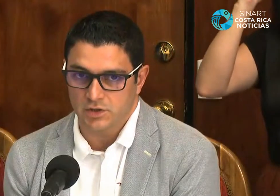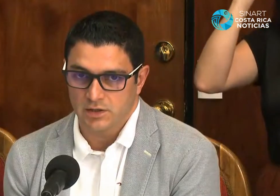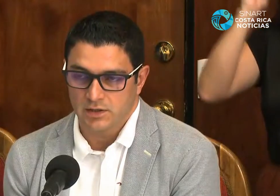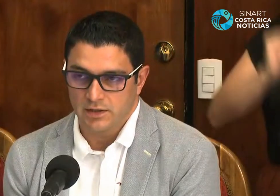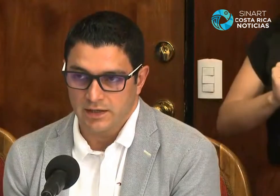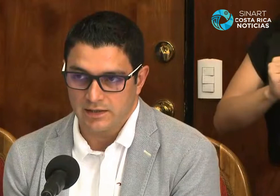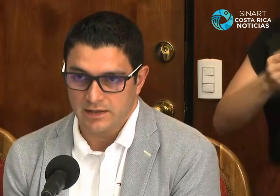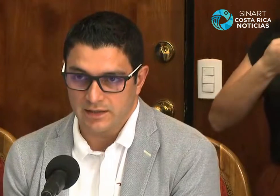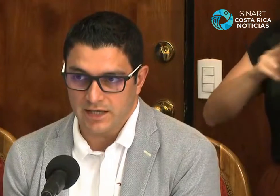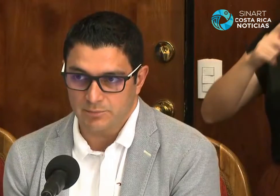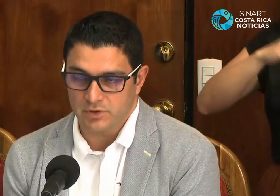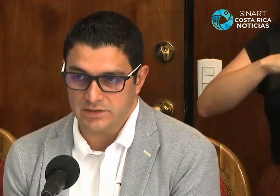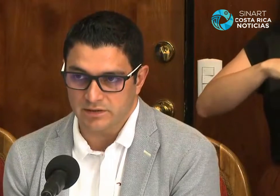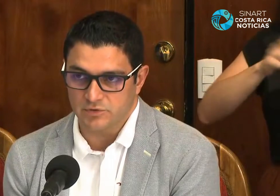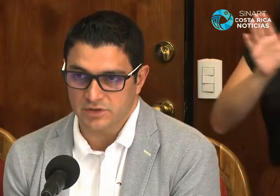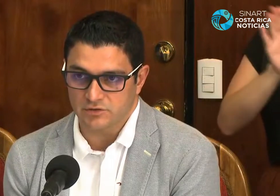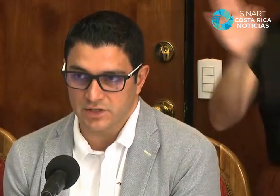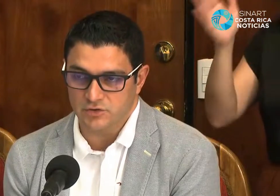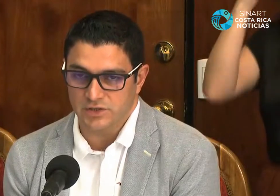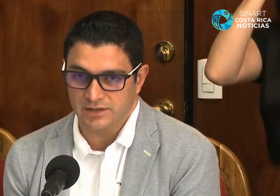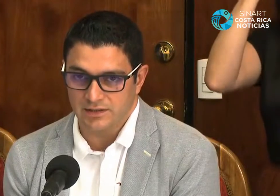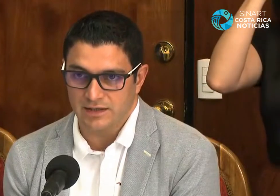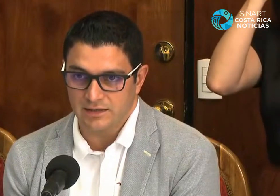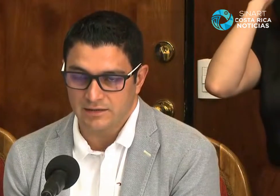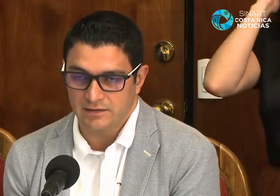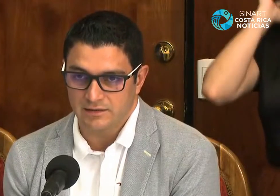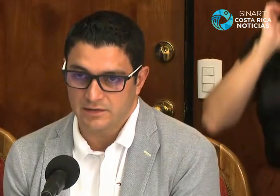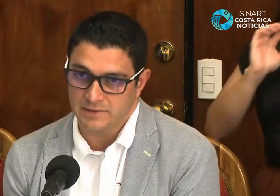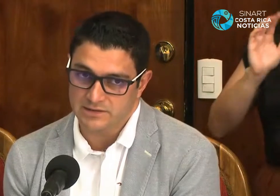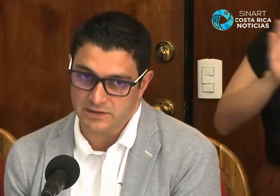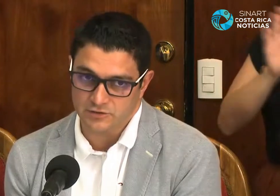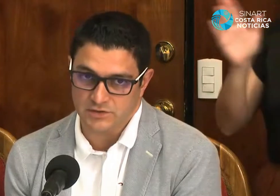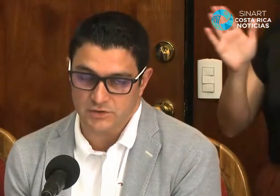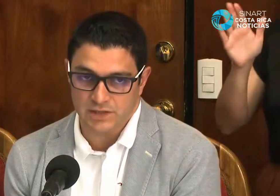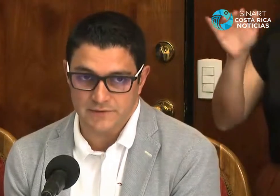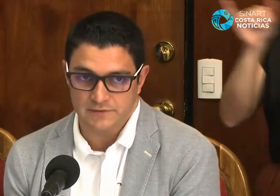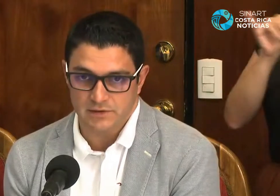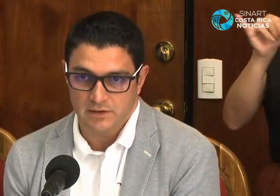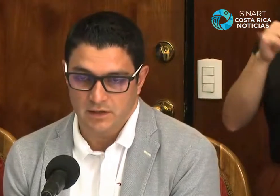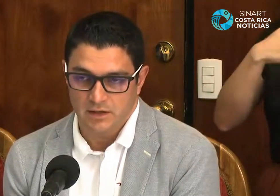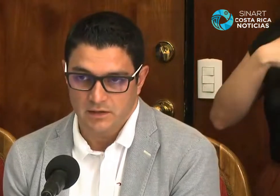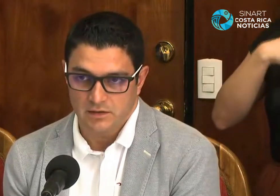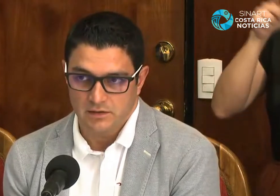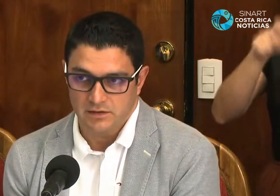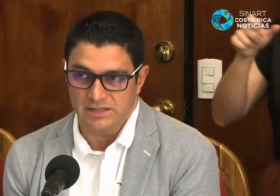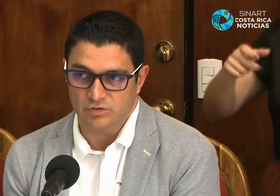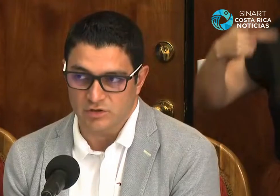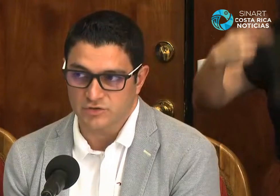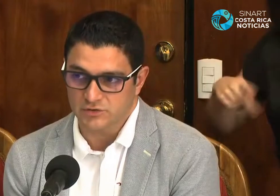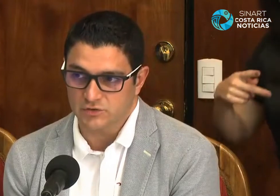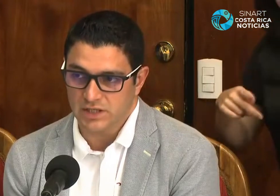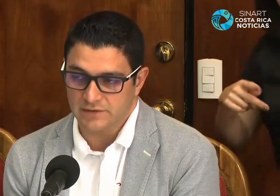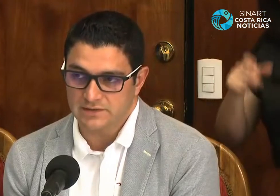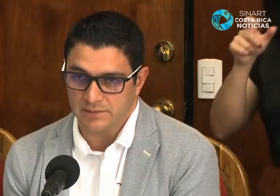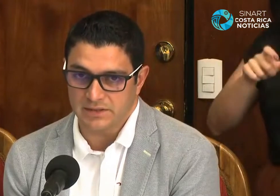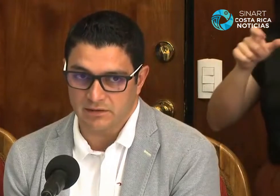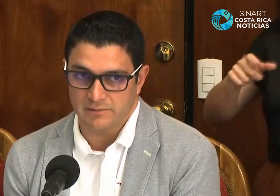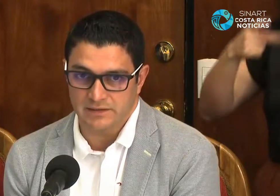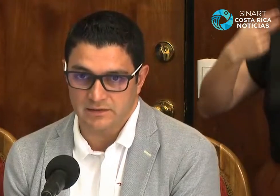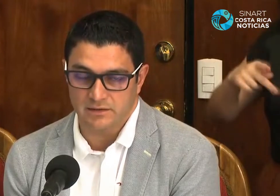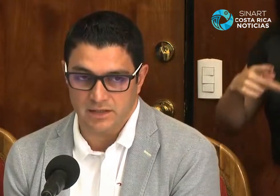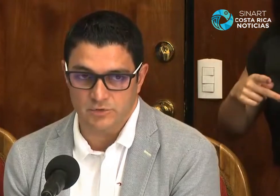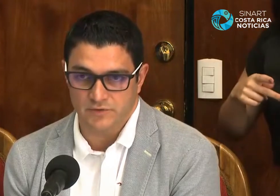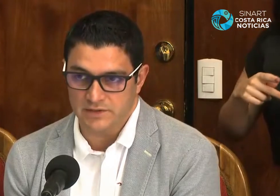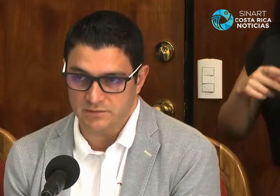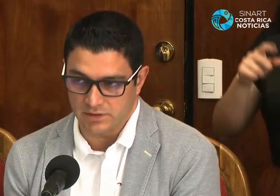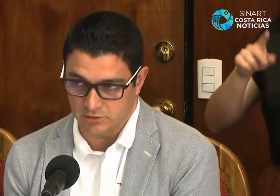casos en general, porque sabemos que en los casos en general también están los casos graves. Y dentro de los casos graves,